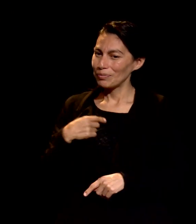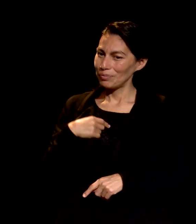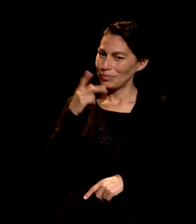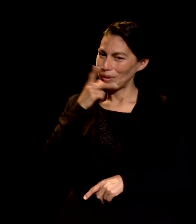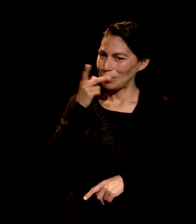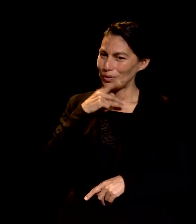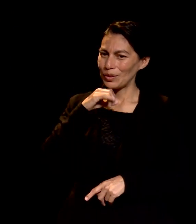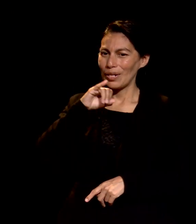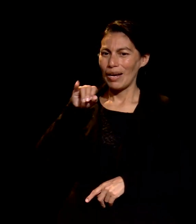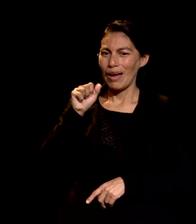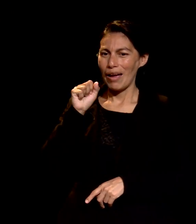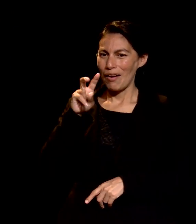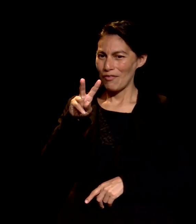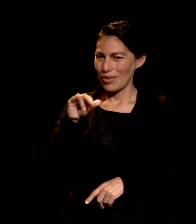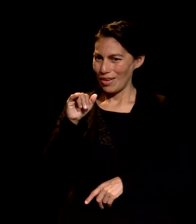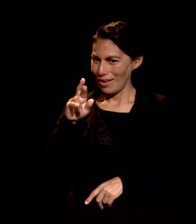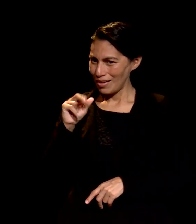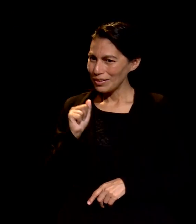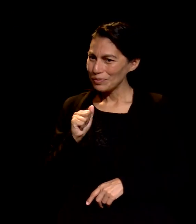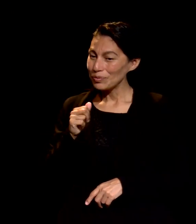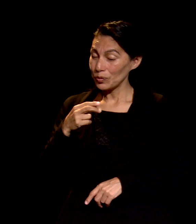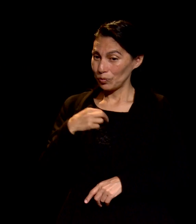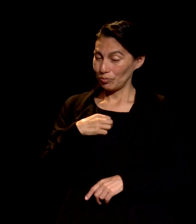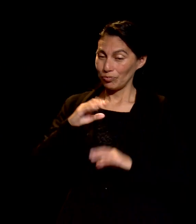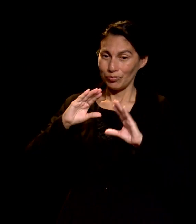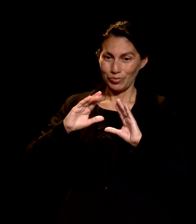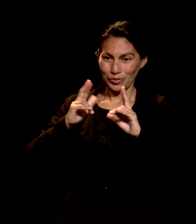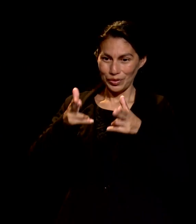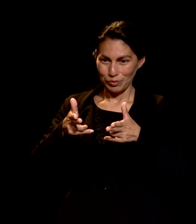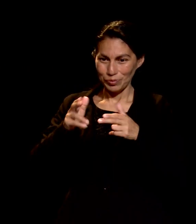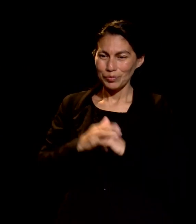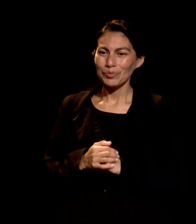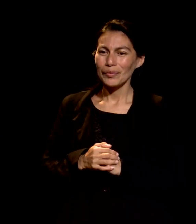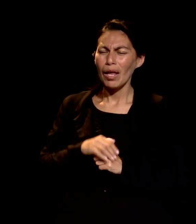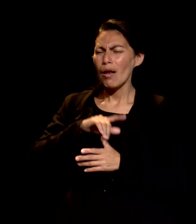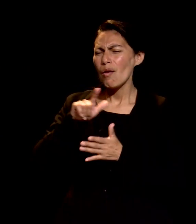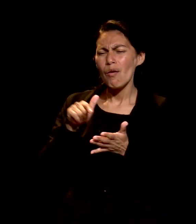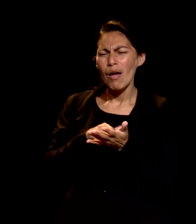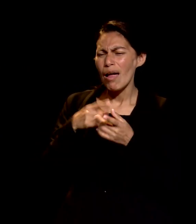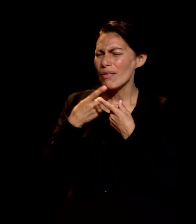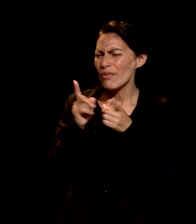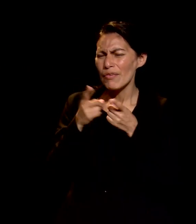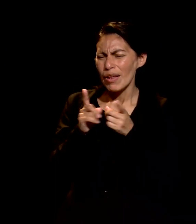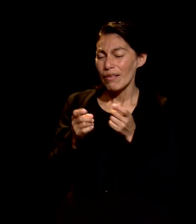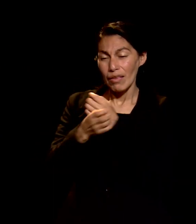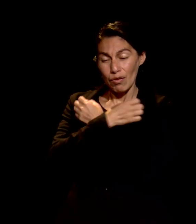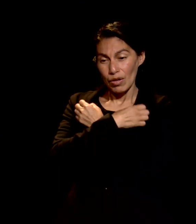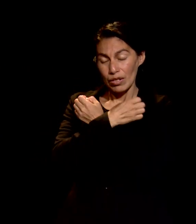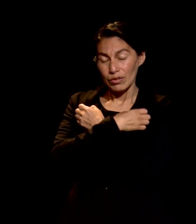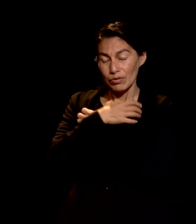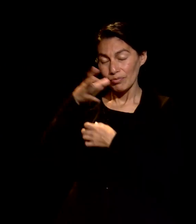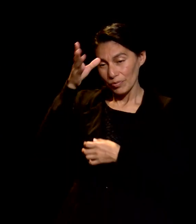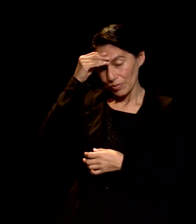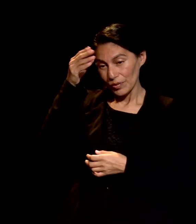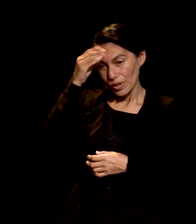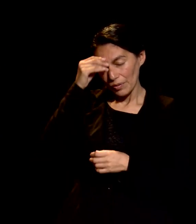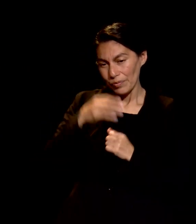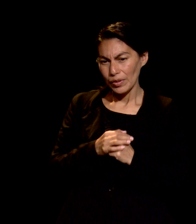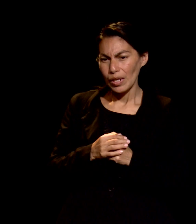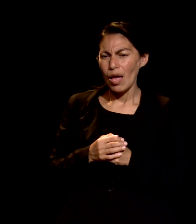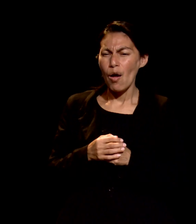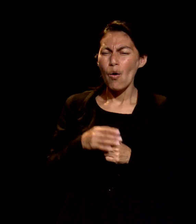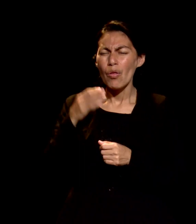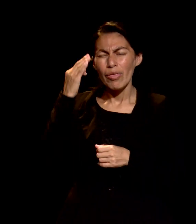Chiapas y he estado en diferentes lugares para mi educación. Estuve